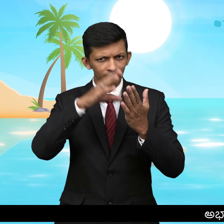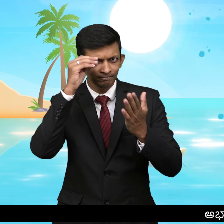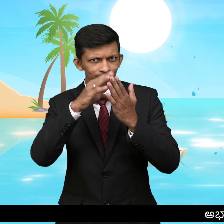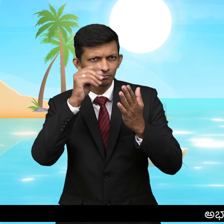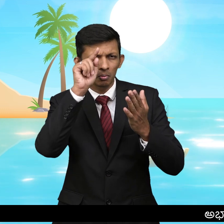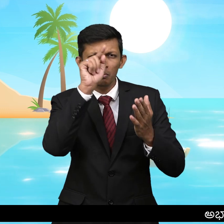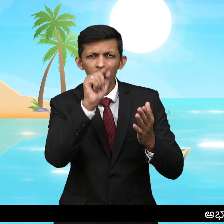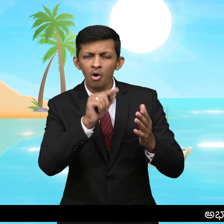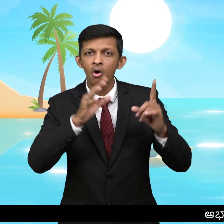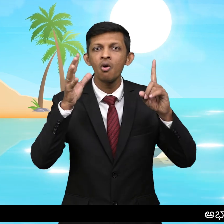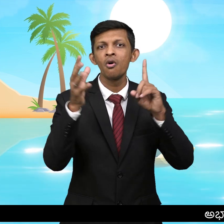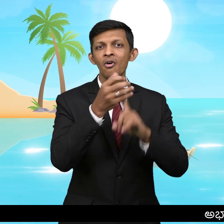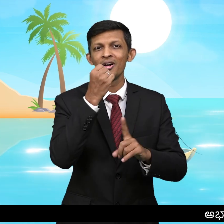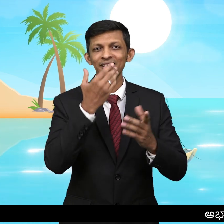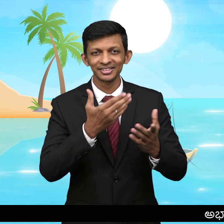అభ్యాస ఫలితాలు.